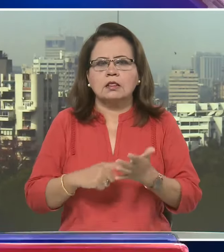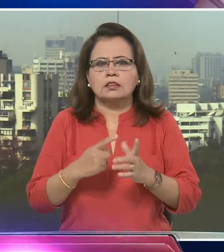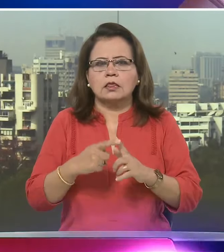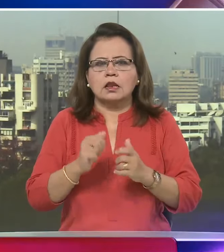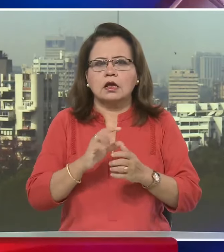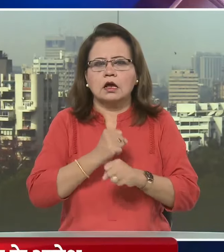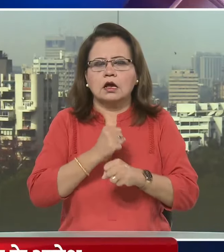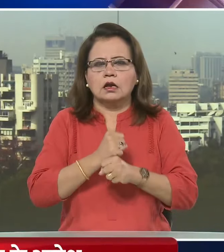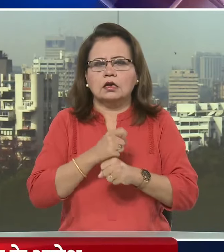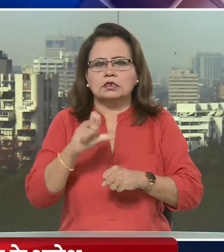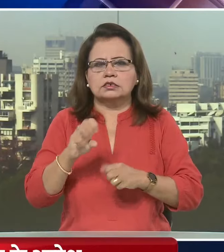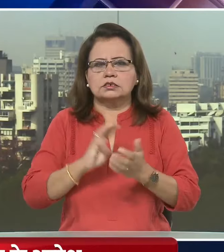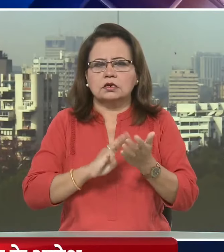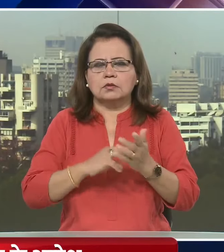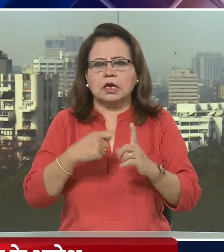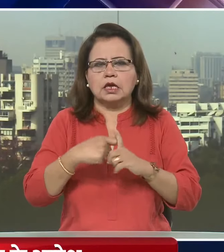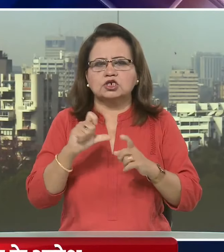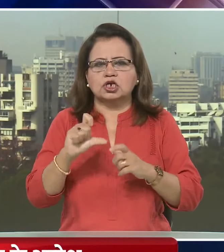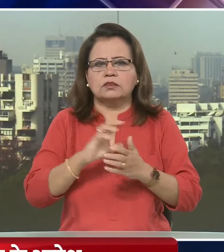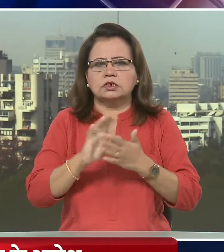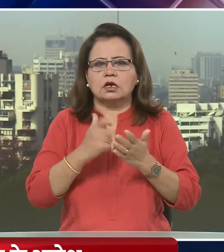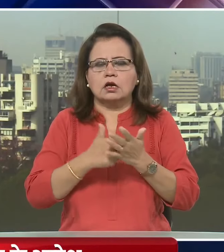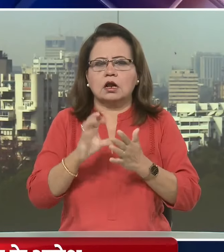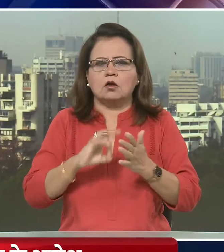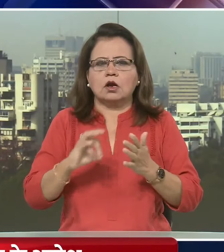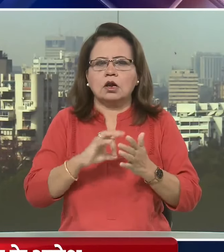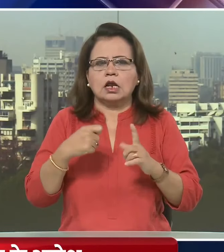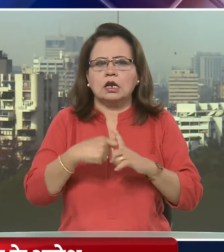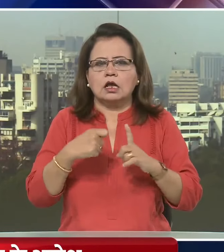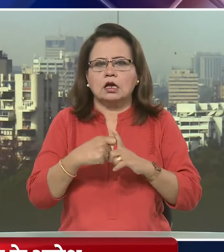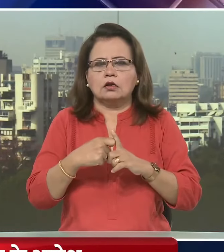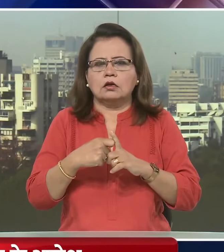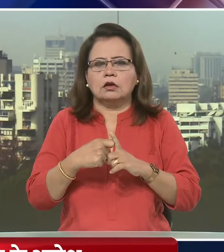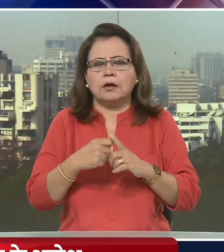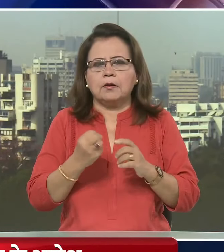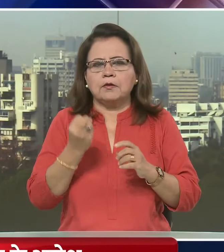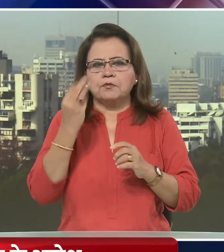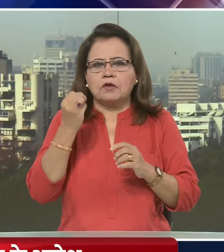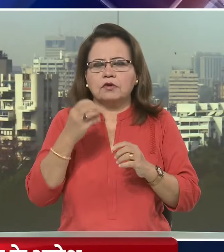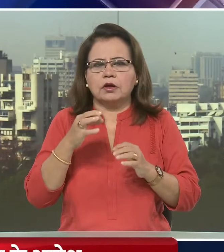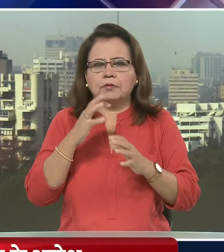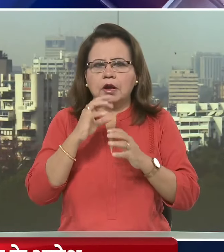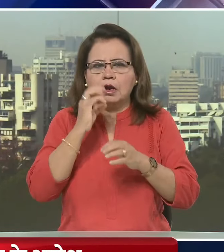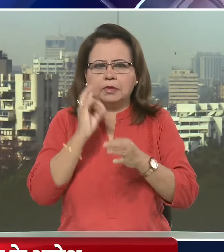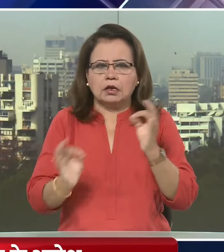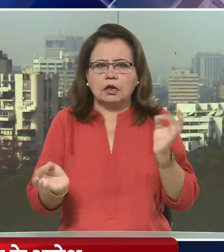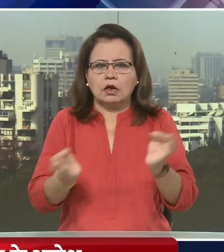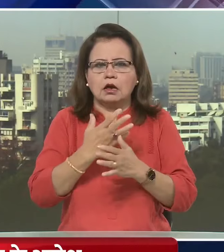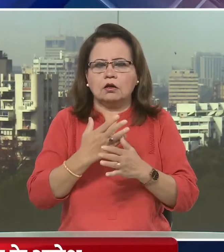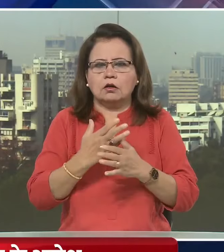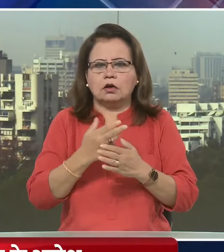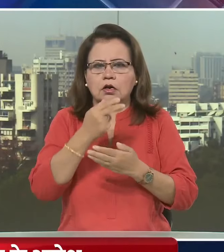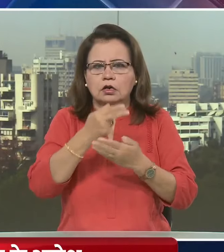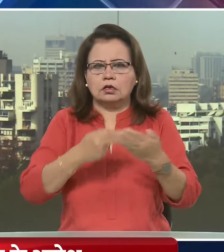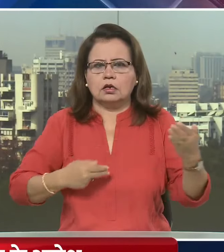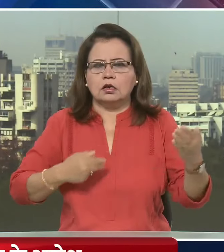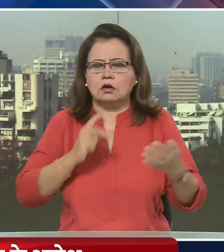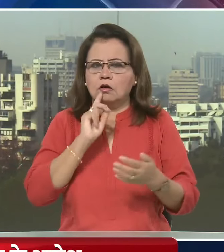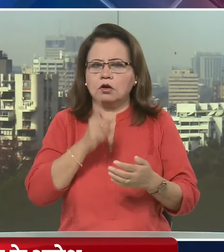तेलंगाना के मुख्यमंत्री के चंद्रशेखर राव ने नगर कुरनूल में पावर प्लांट में लगी आग को लेकर दिए जांच के